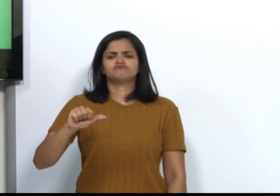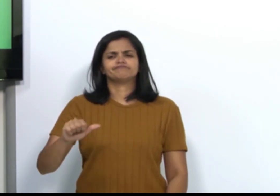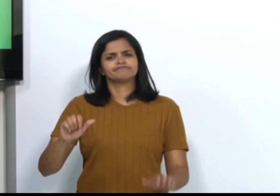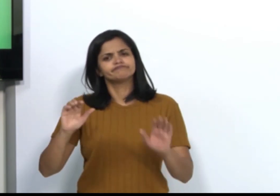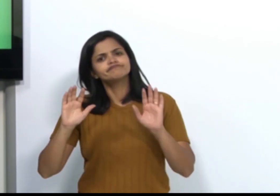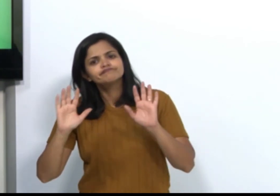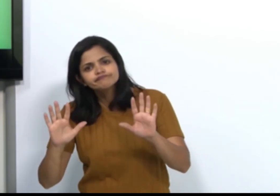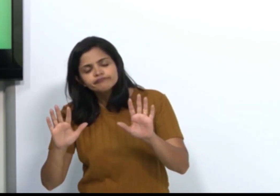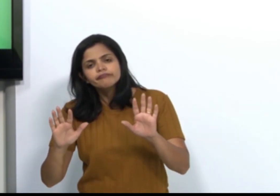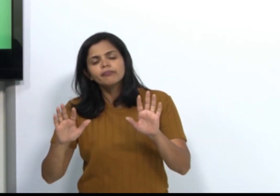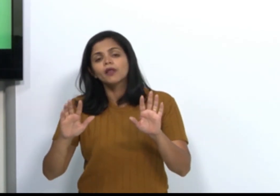isso,